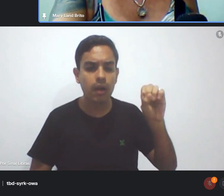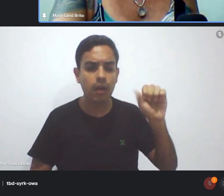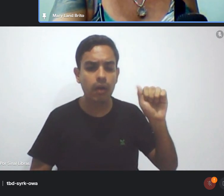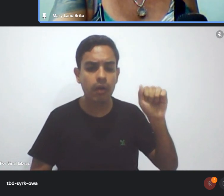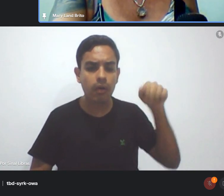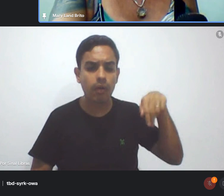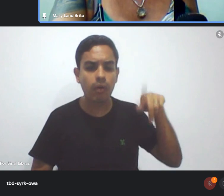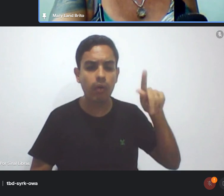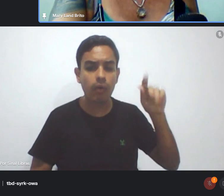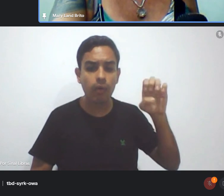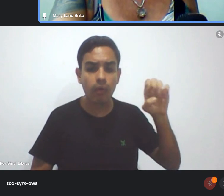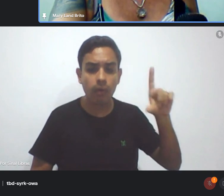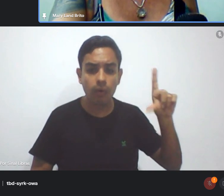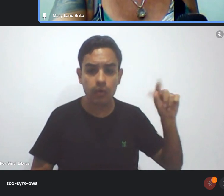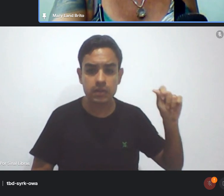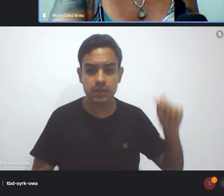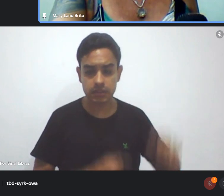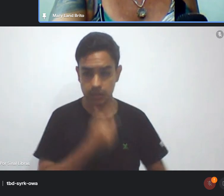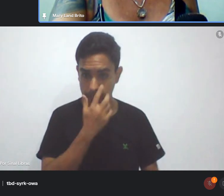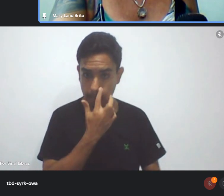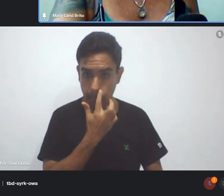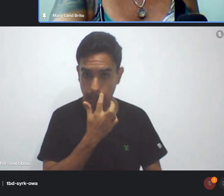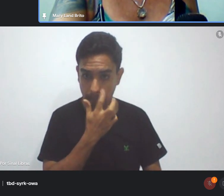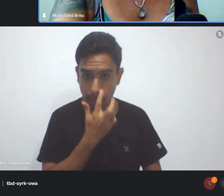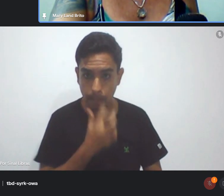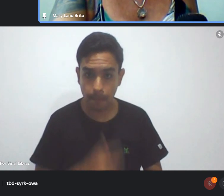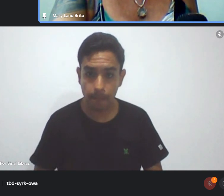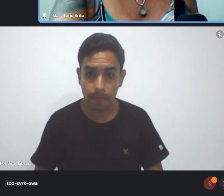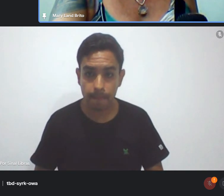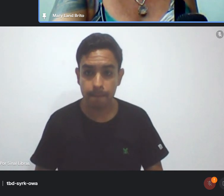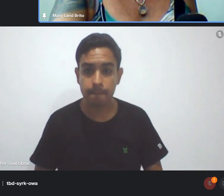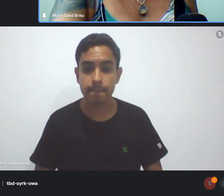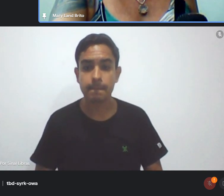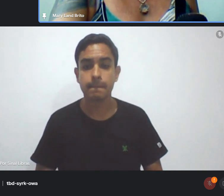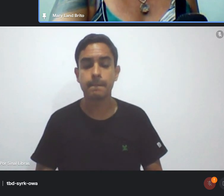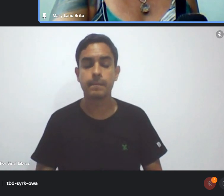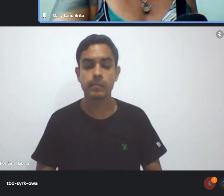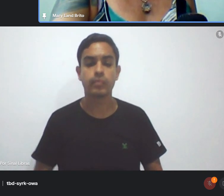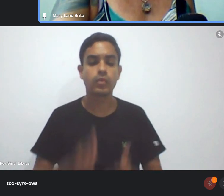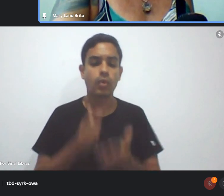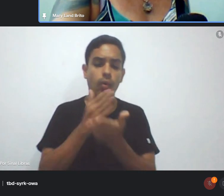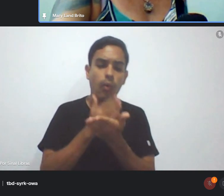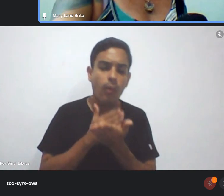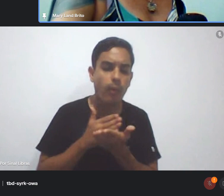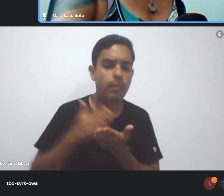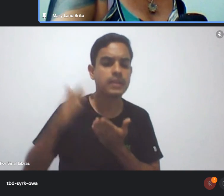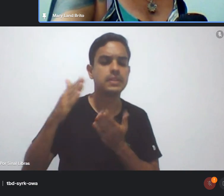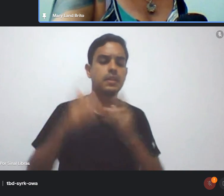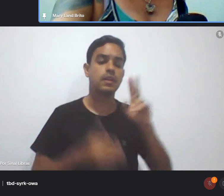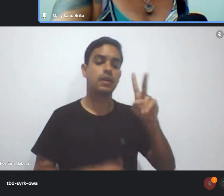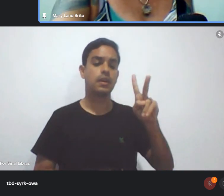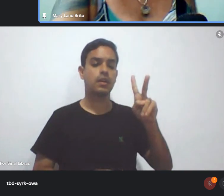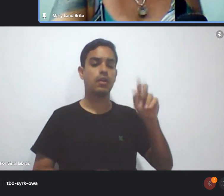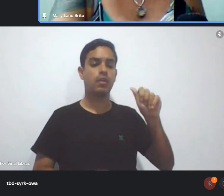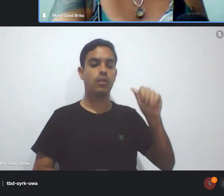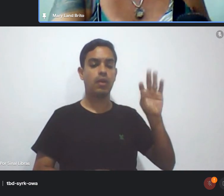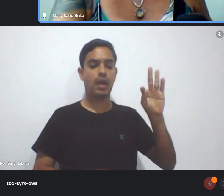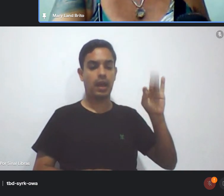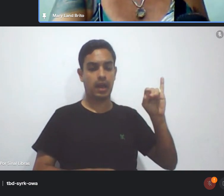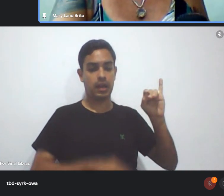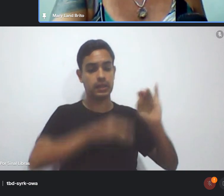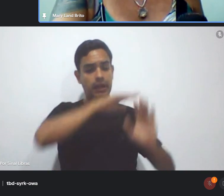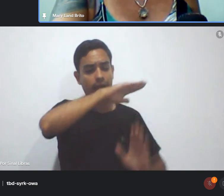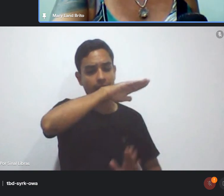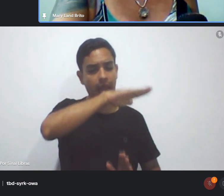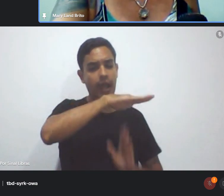desistiu, Rosângela, que baixou a mão, mas a gente colocou aqui tu na fila, arrasou. Então, Kátia, até 5 minutos e depois a Rosângela.